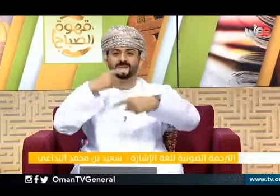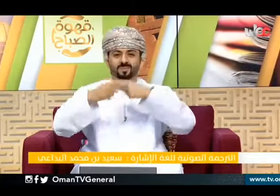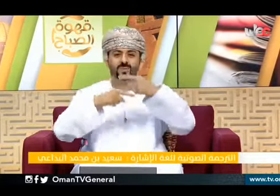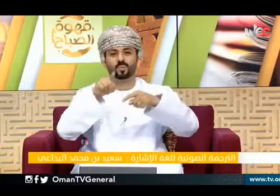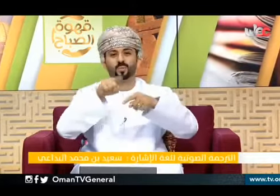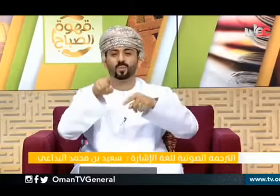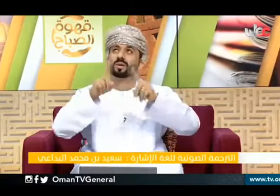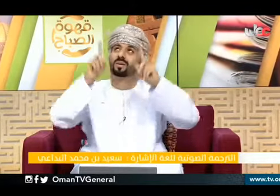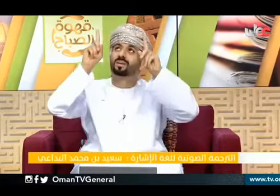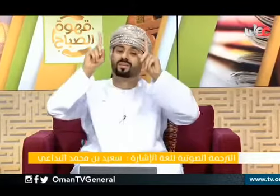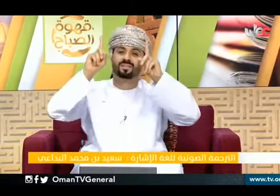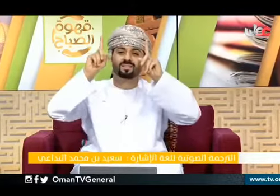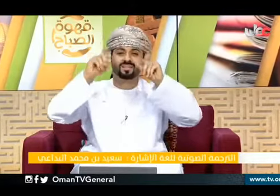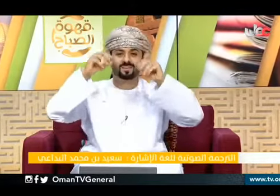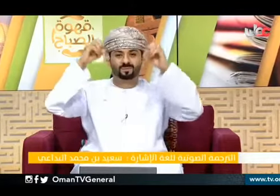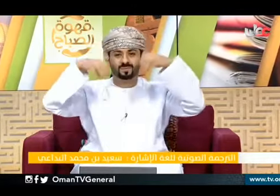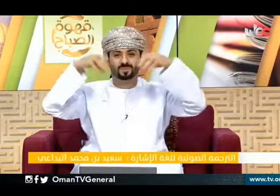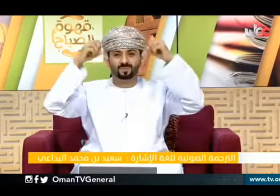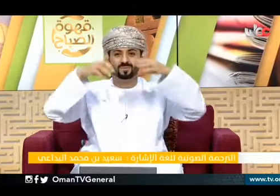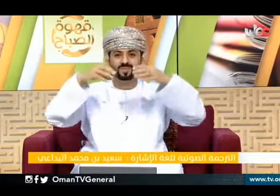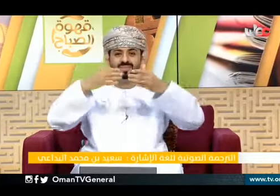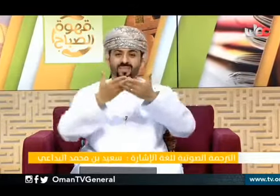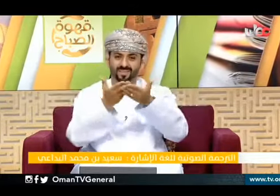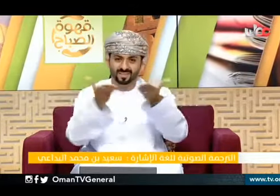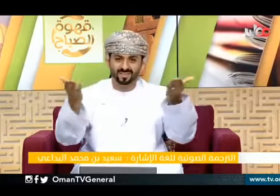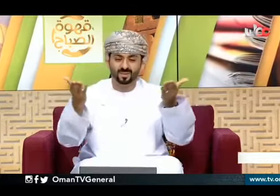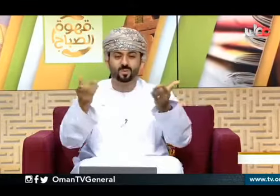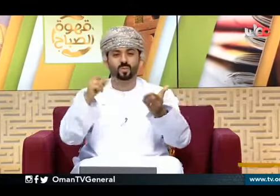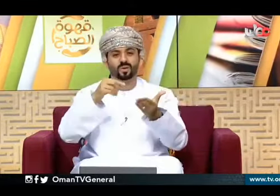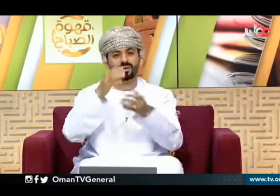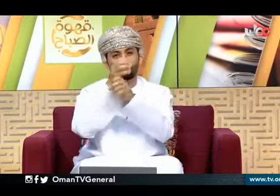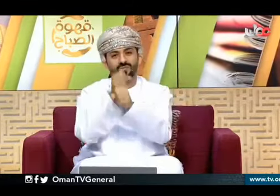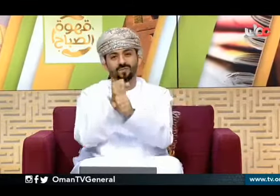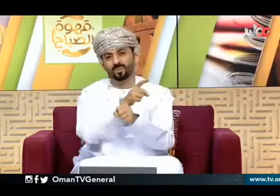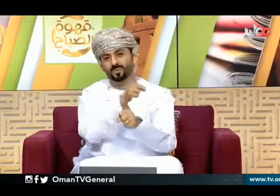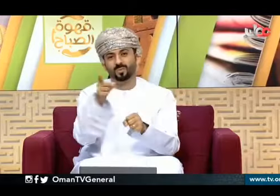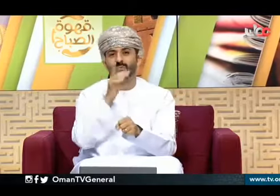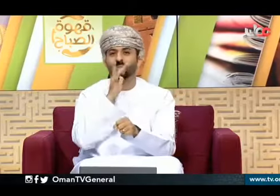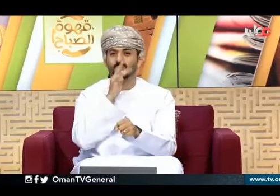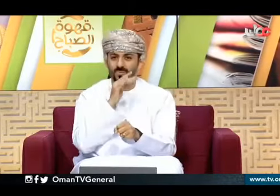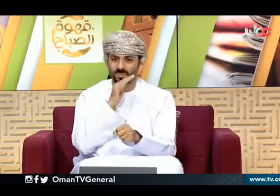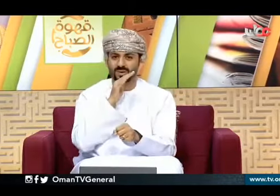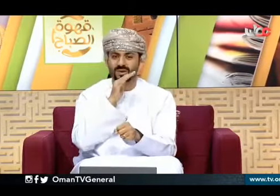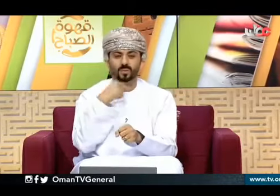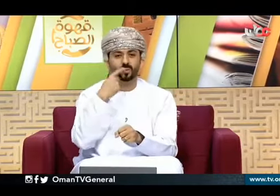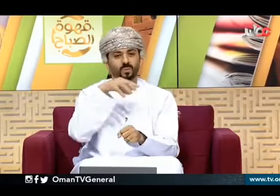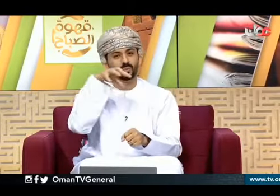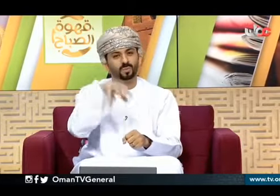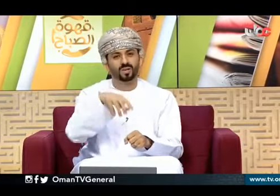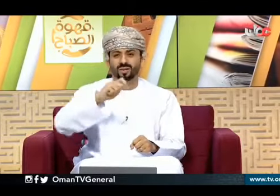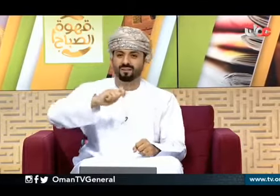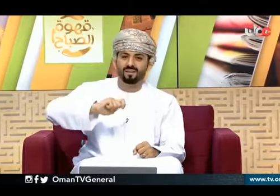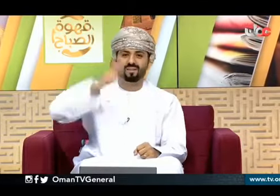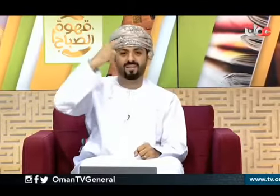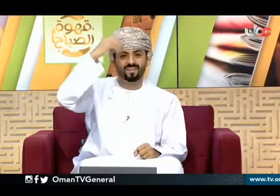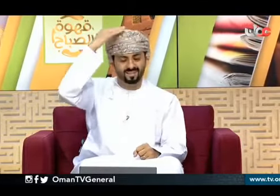الله وبركاته، صباح الخير للجميع، ونحمد الله سبحانه وتعالى على هذه النعمة، والله يحفظ